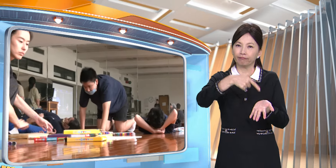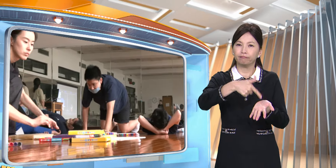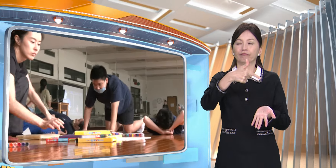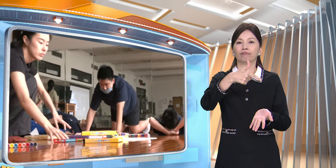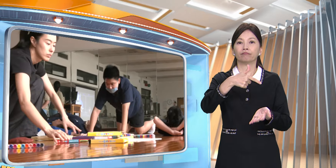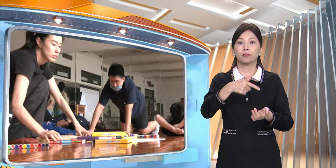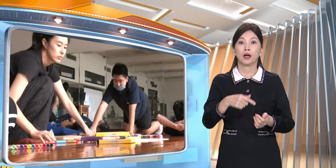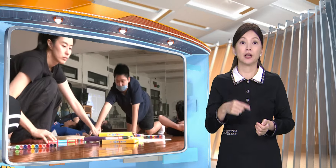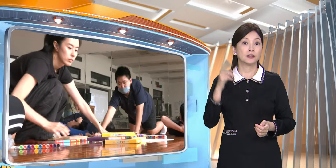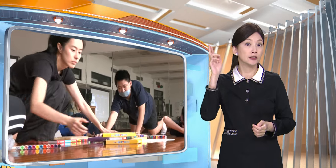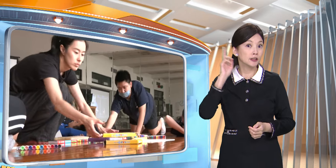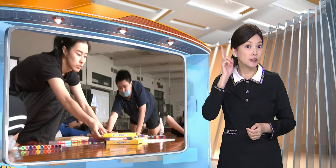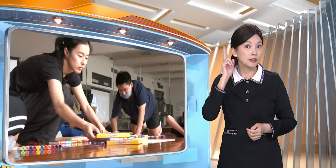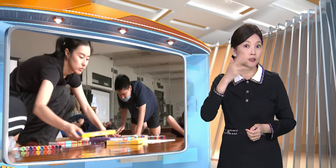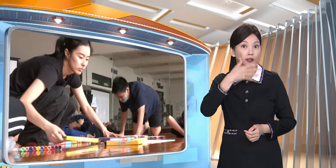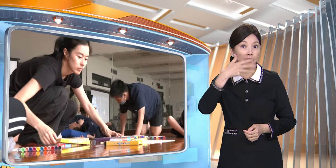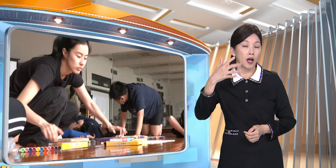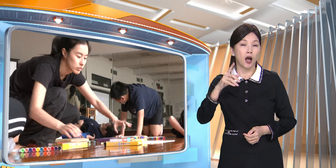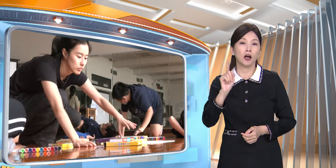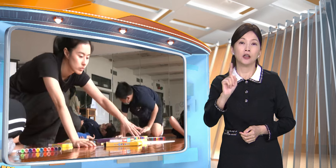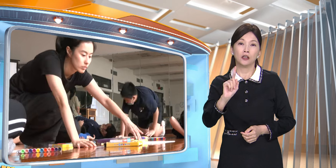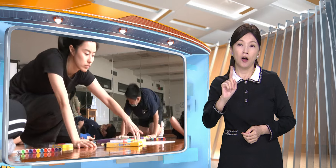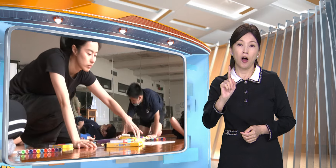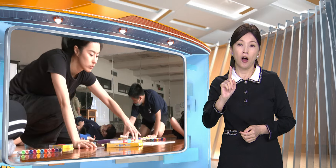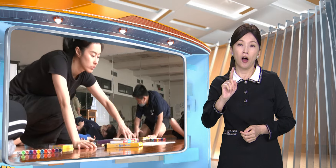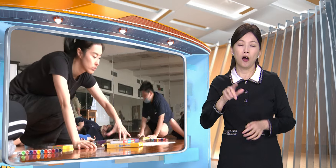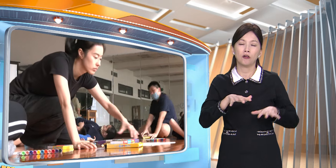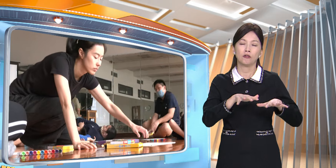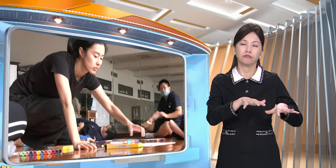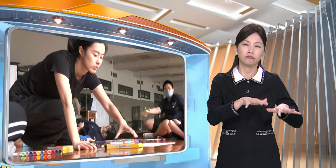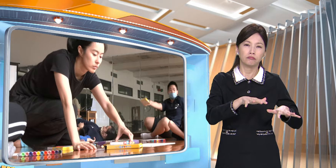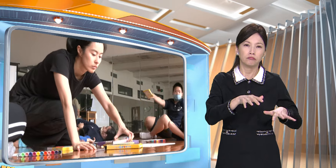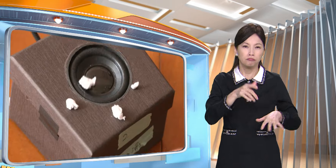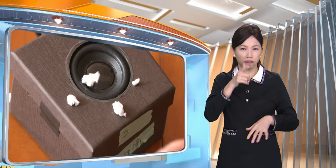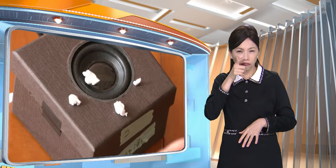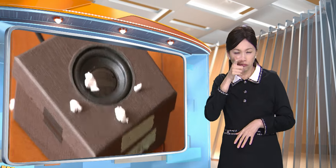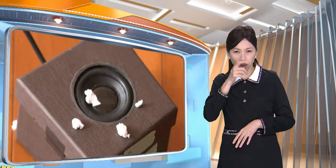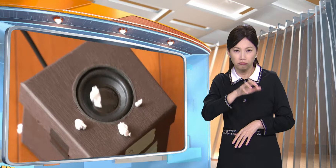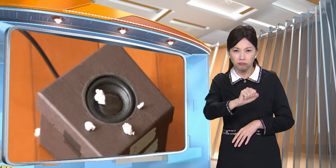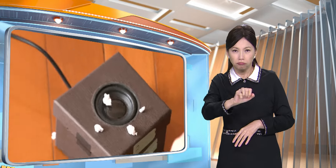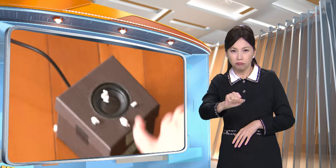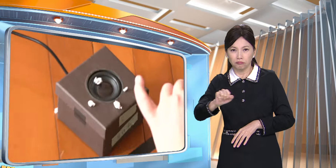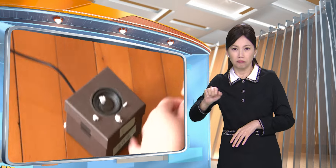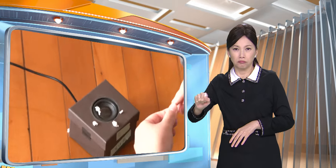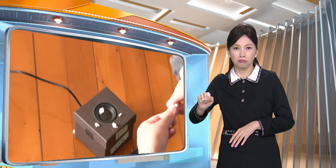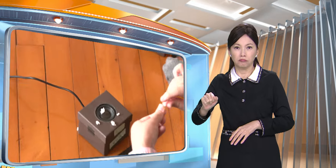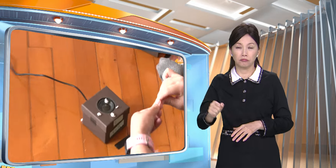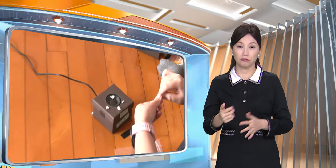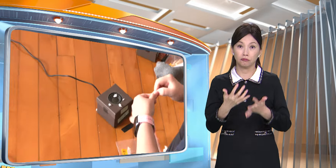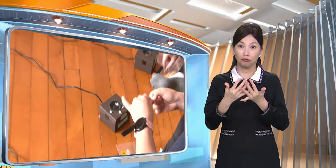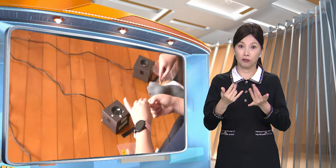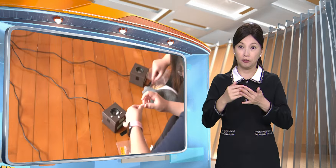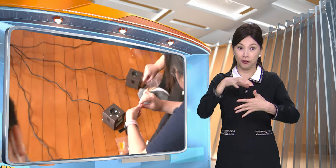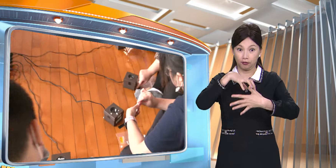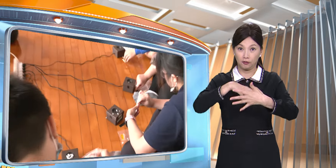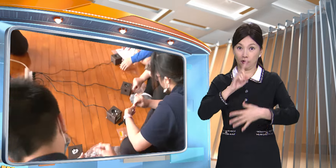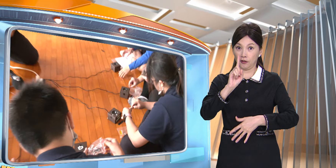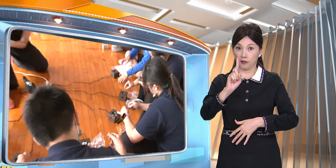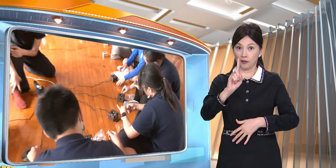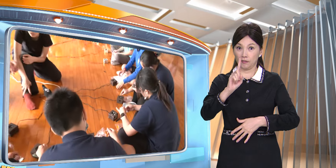堂听觉之外的声音探索课。其中一名学生更是在课